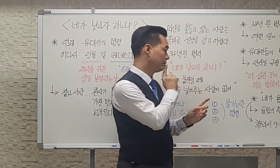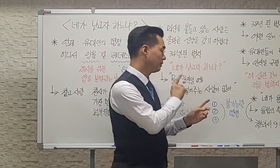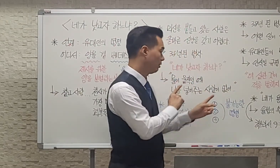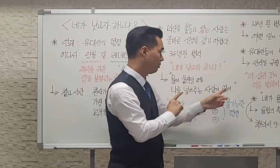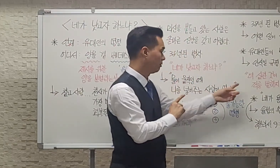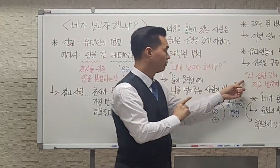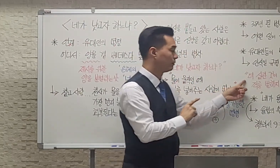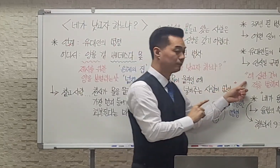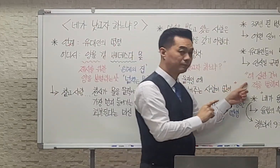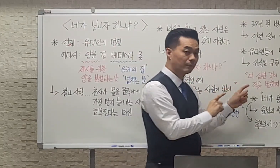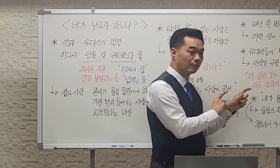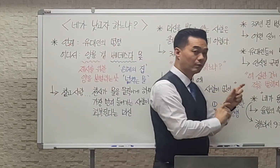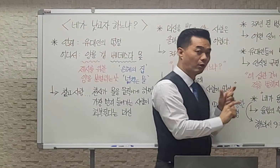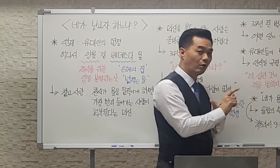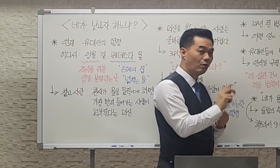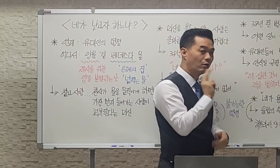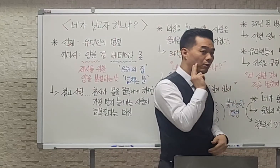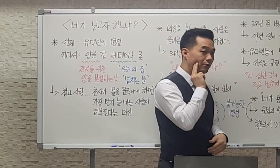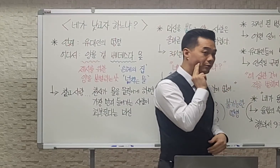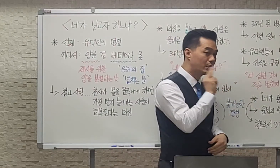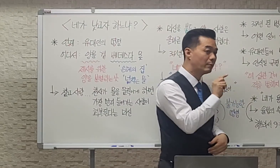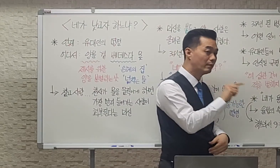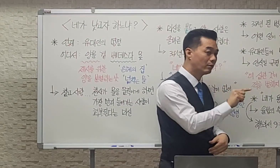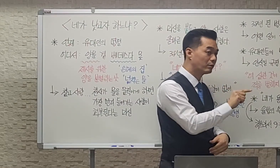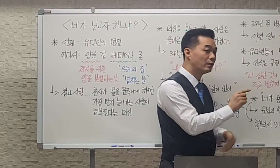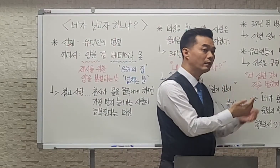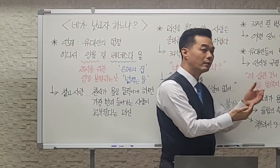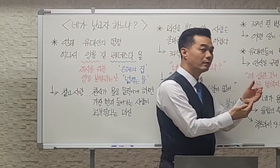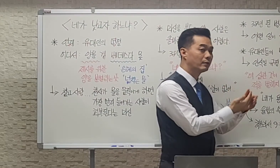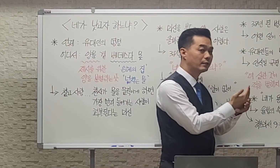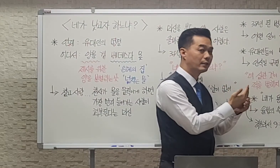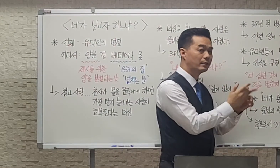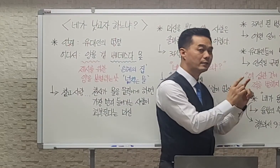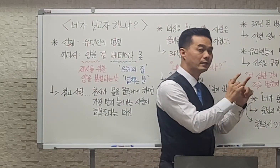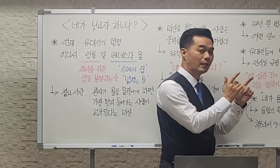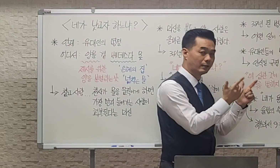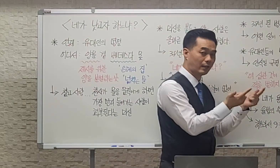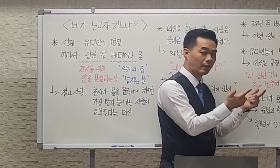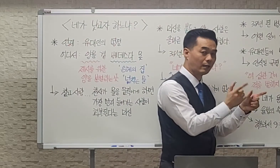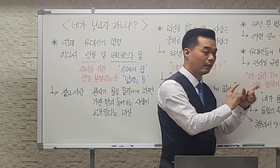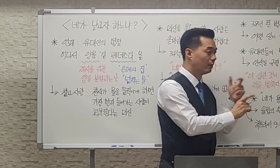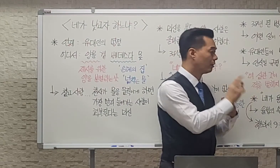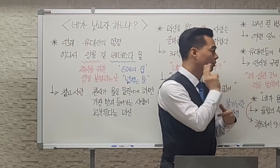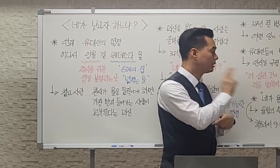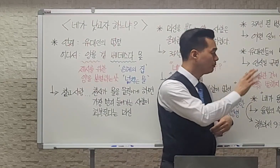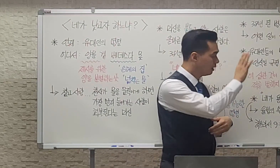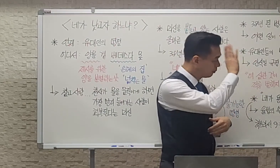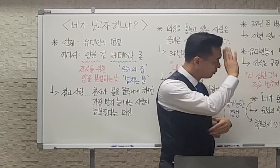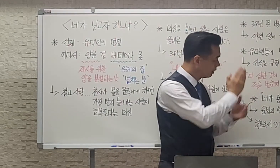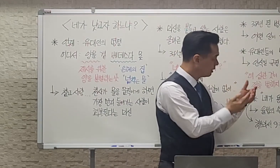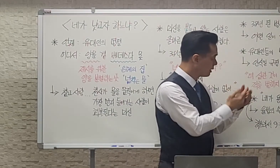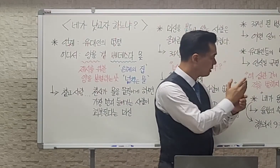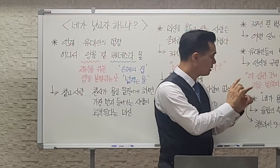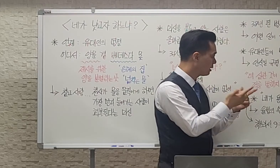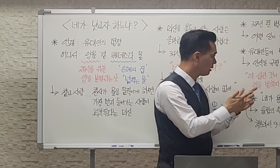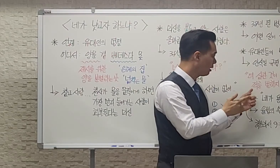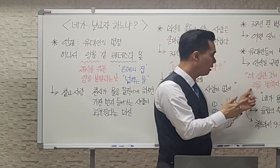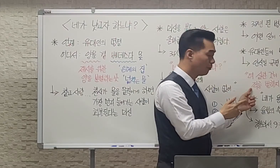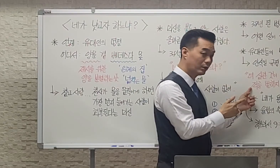말씀하셔요. 더 심한 것이 생기지 않게, 더 심한 병이 생기지 않게 뭐 하지